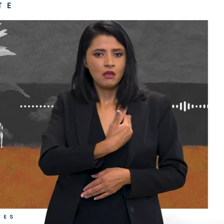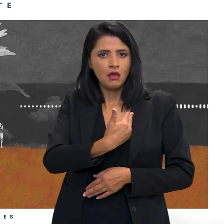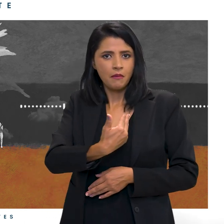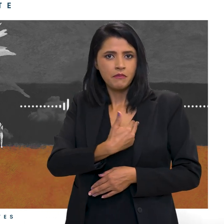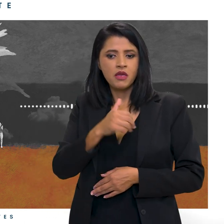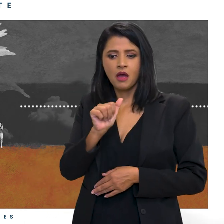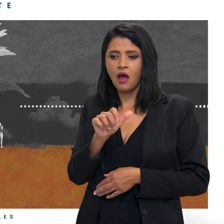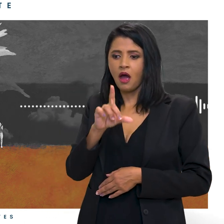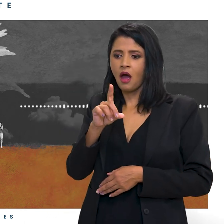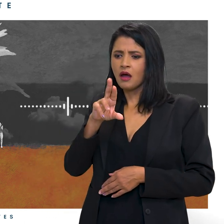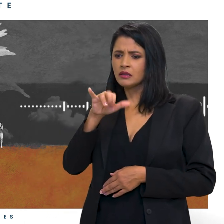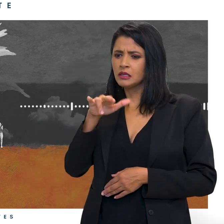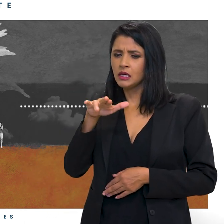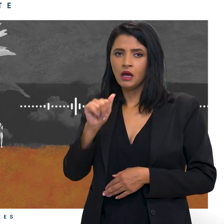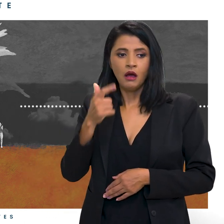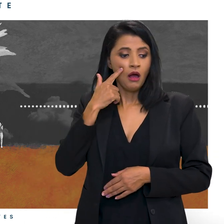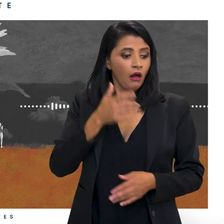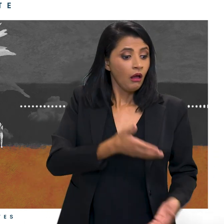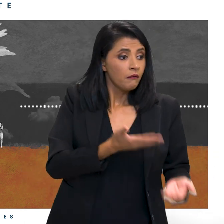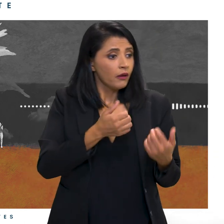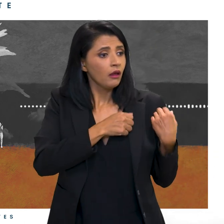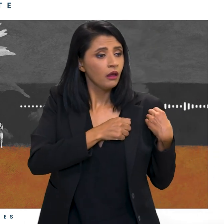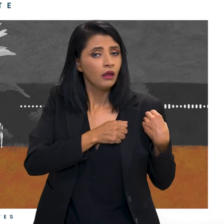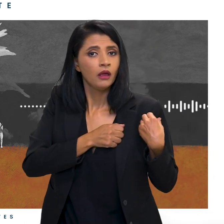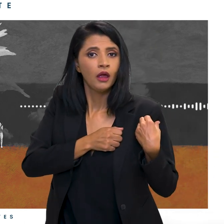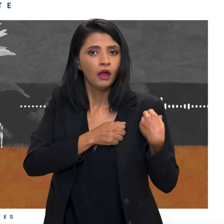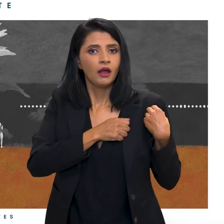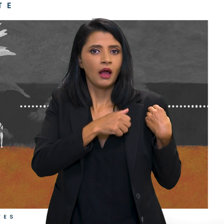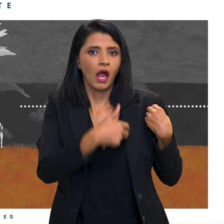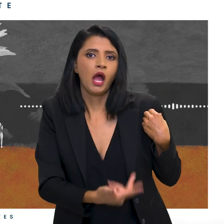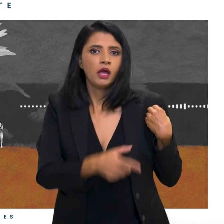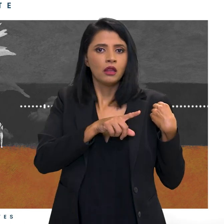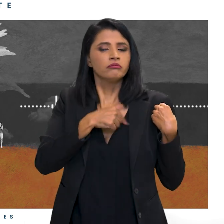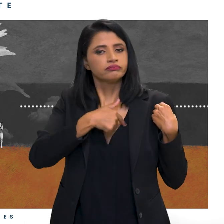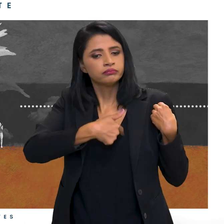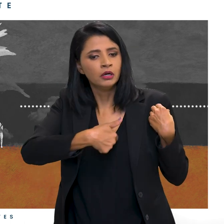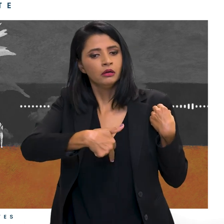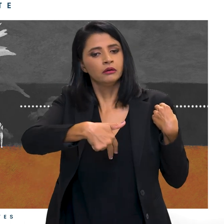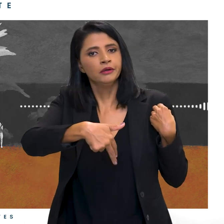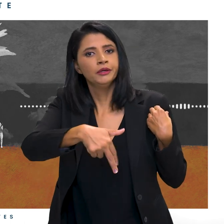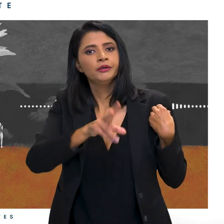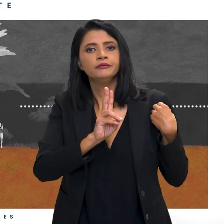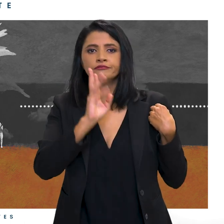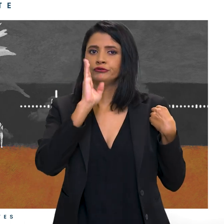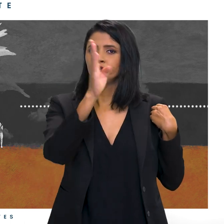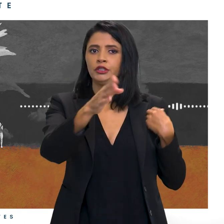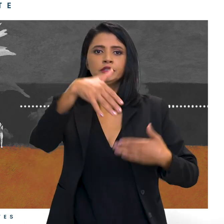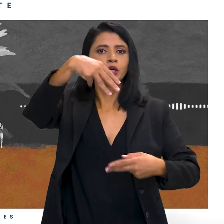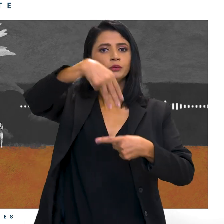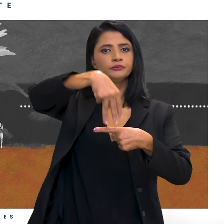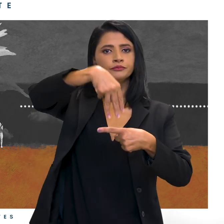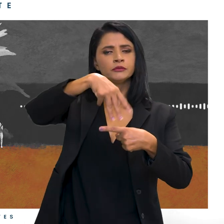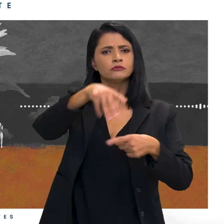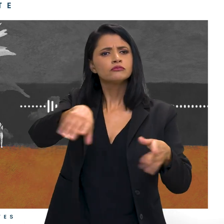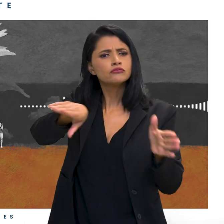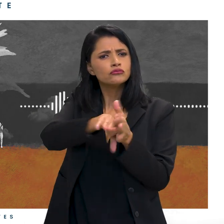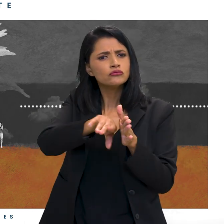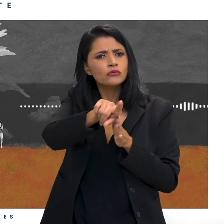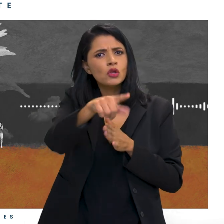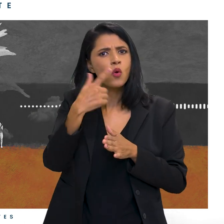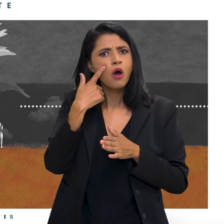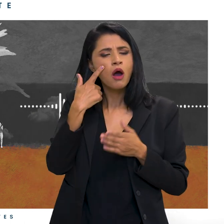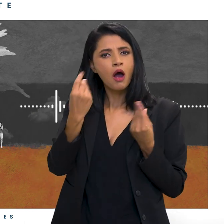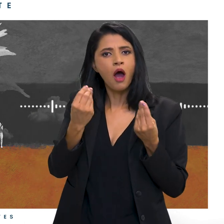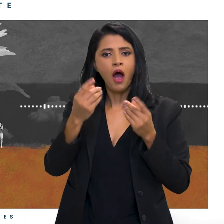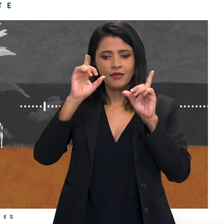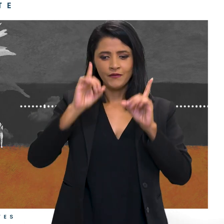Aí uma nossa amiga, a Adriana, junto, escorou a ela não chegou a cair, e caminhamos, seguimos para o McDonald's. Chegando